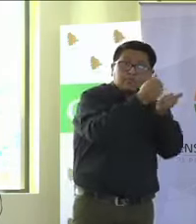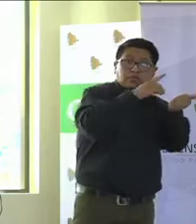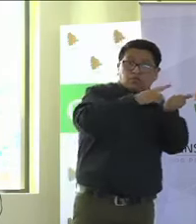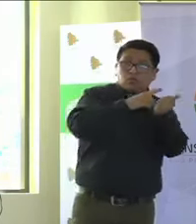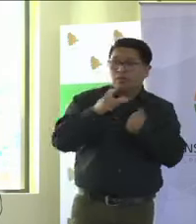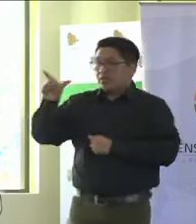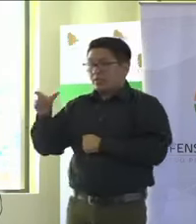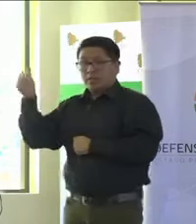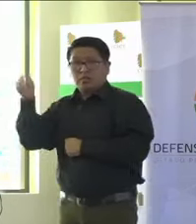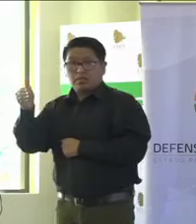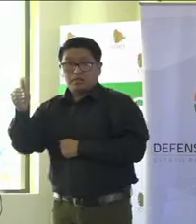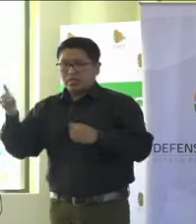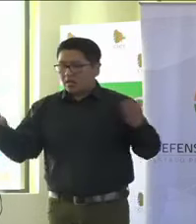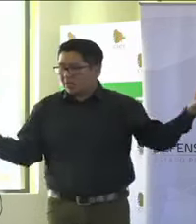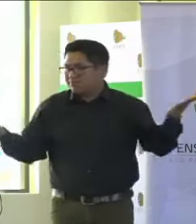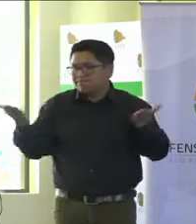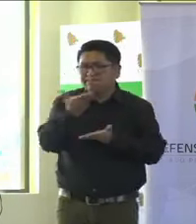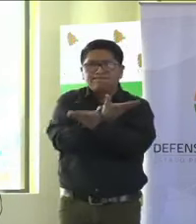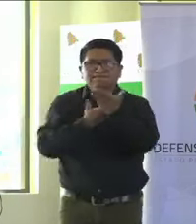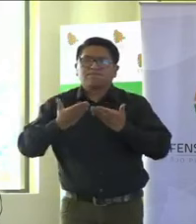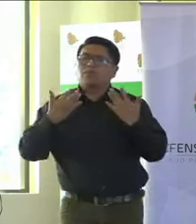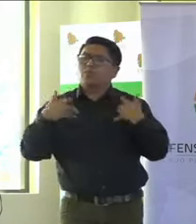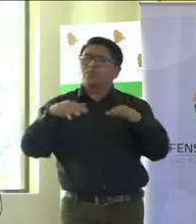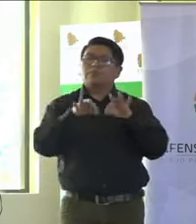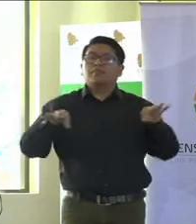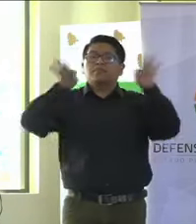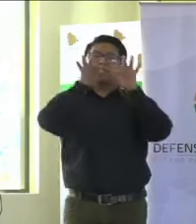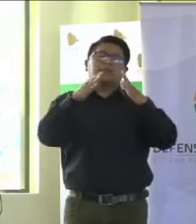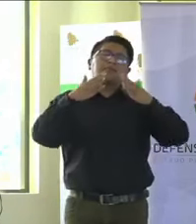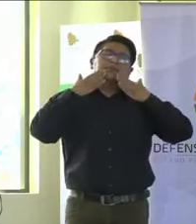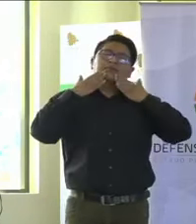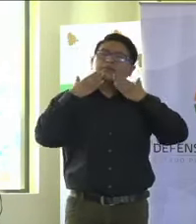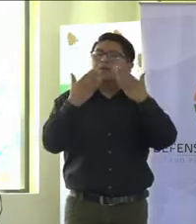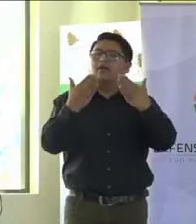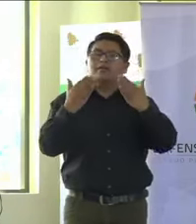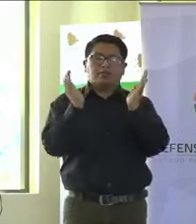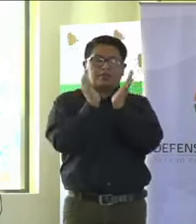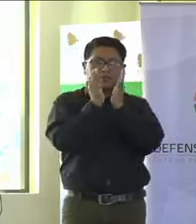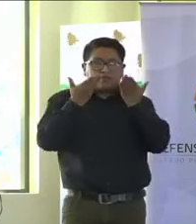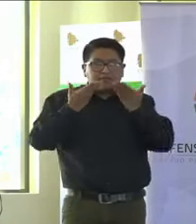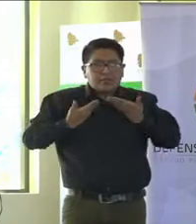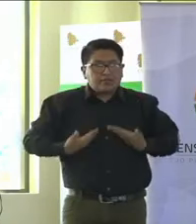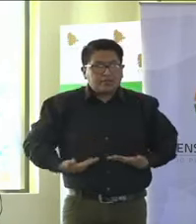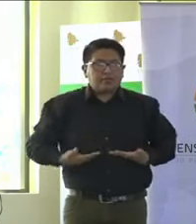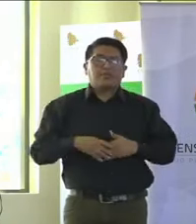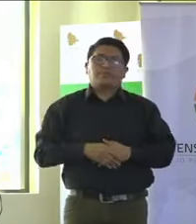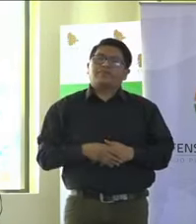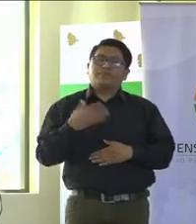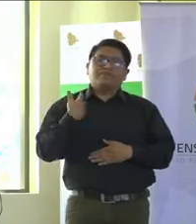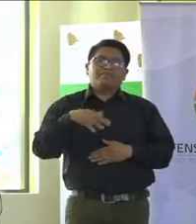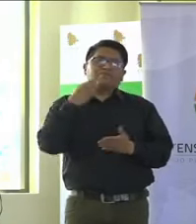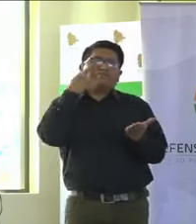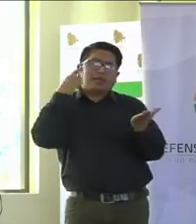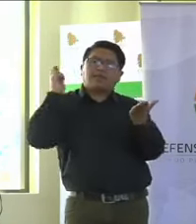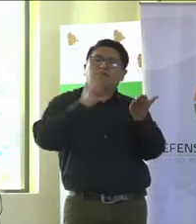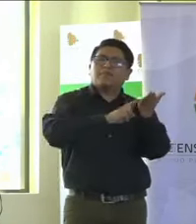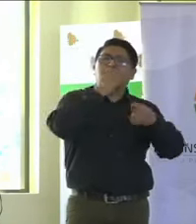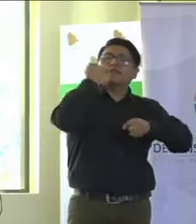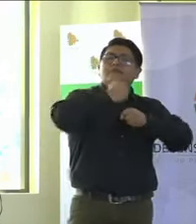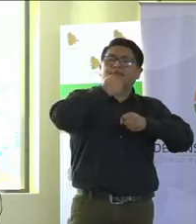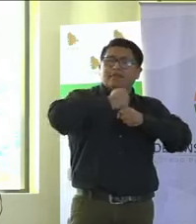y por ello agradecida como defensora del pueblo, reconociendo el trabajo desde la Defensoría del